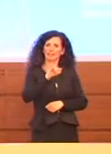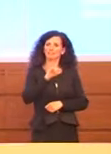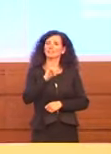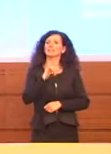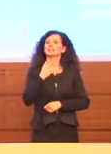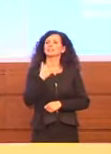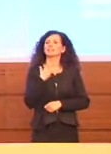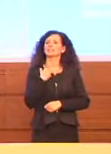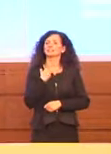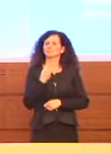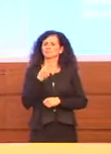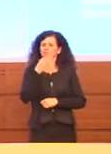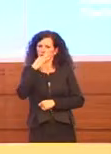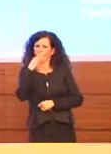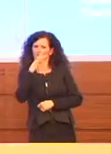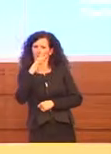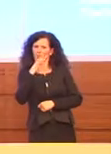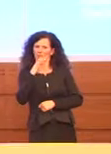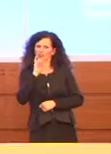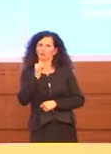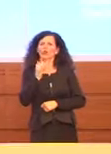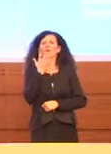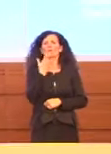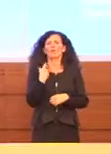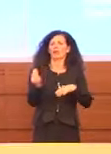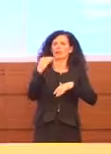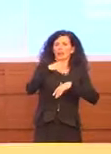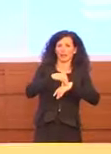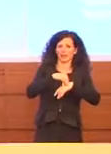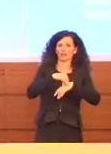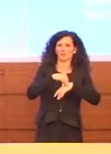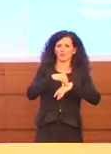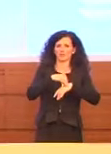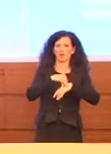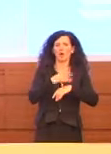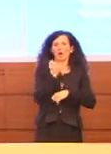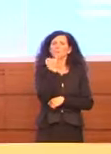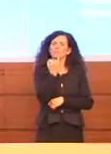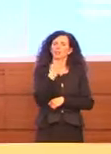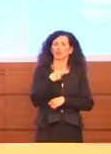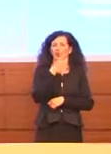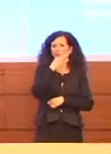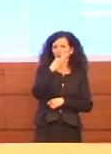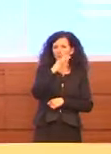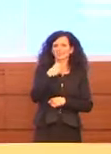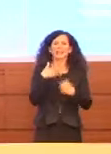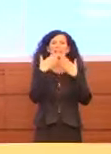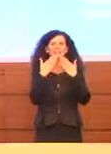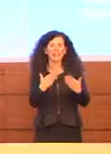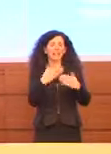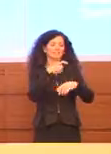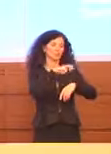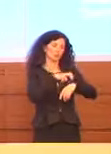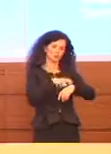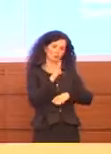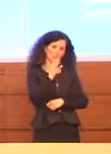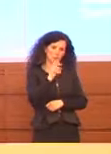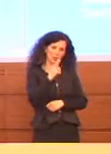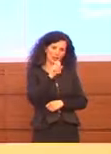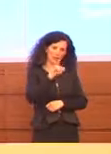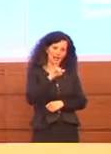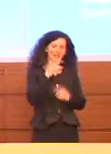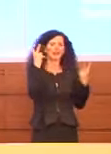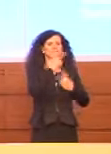commento sui dati della giornata è un pochino più ampio anch'io nel mio piccolo vorrei fare un ringraziamento a lei prima di tutto come